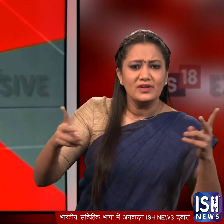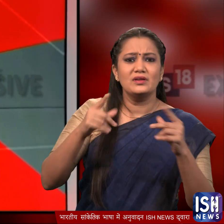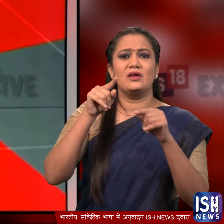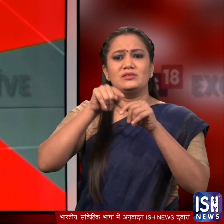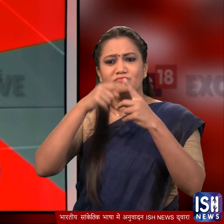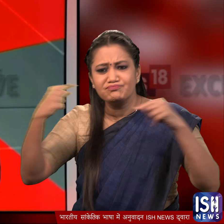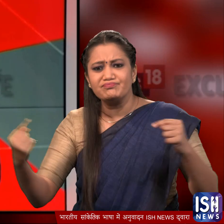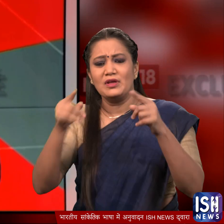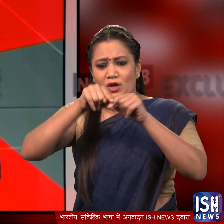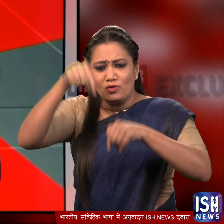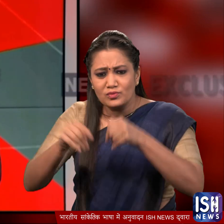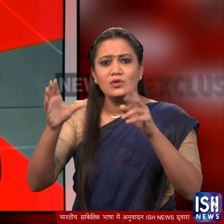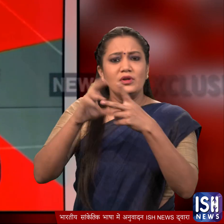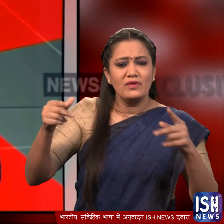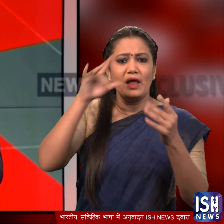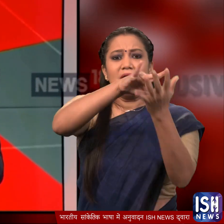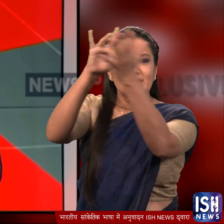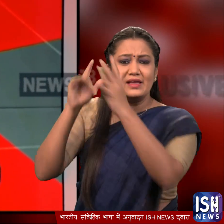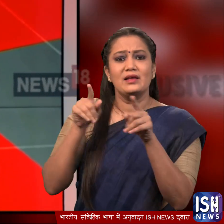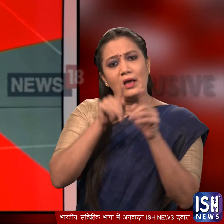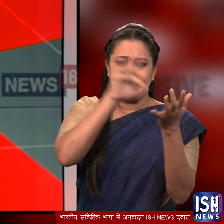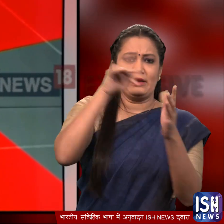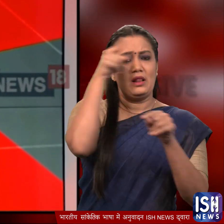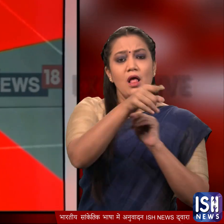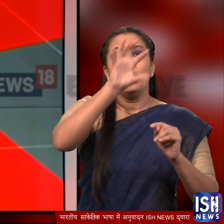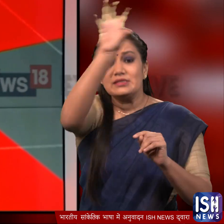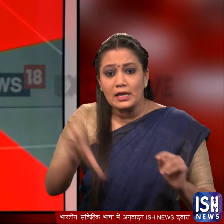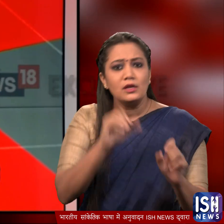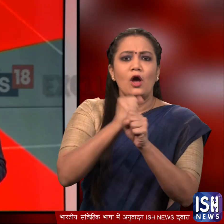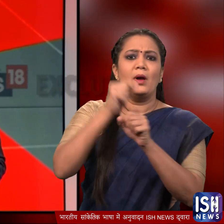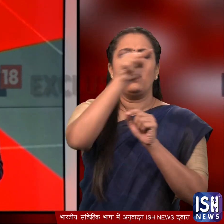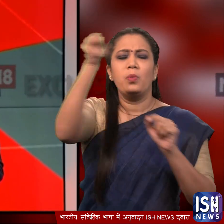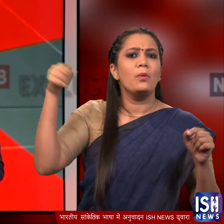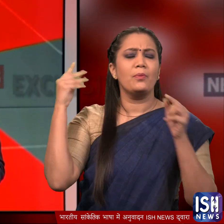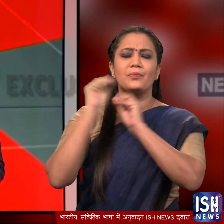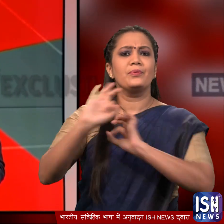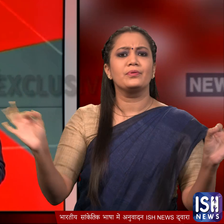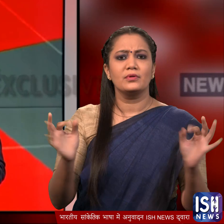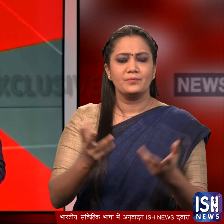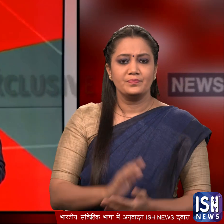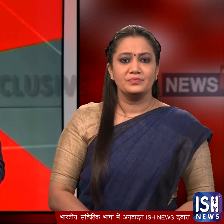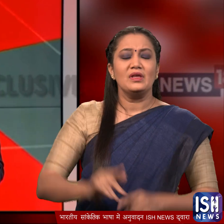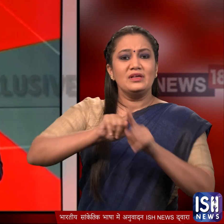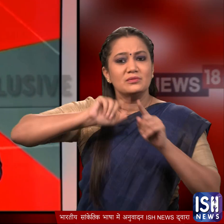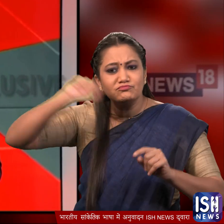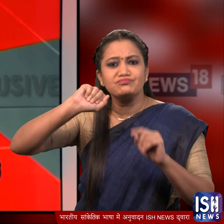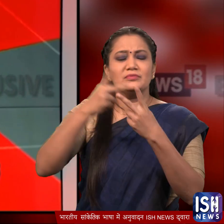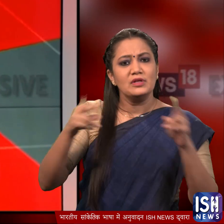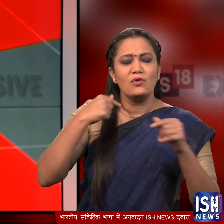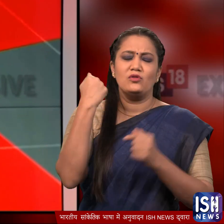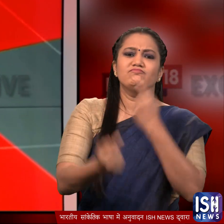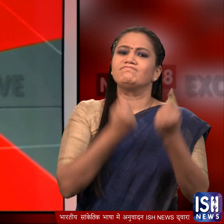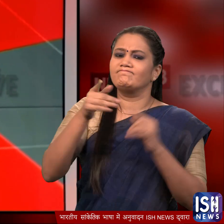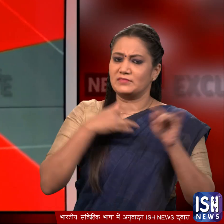जा रहा है और न ही राजनीतिक दलों से जुड़े लोगों ने राज्य सरकारों को घेरने की जहमत उठाई। इसीलिए बेरोजगारी के खिलाफ आंदोलन में भी